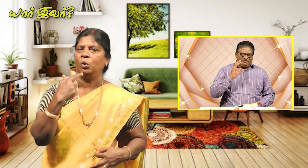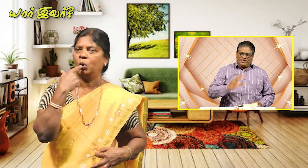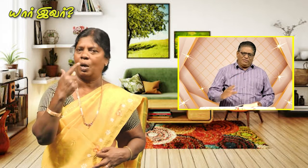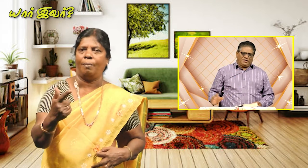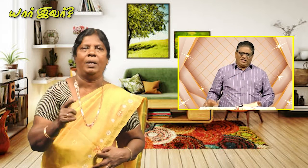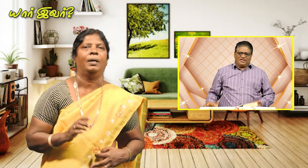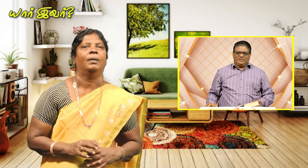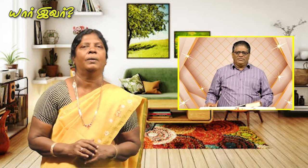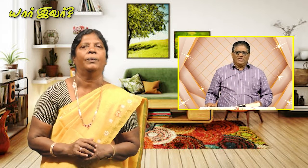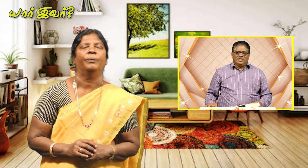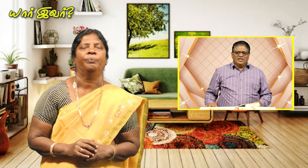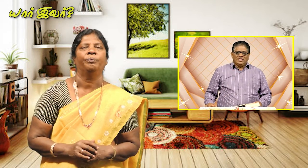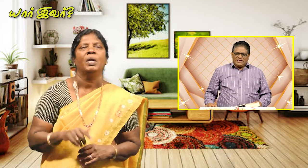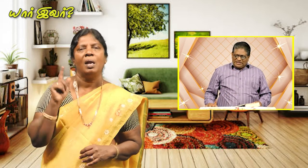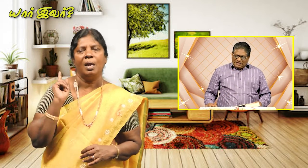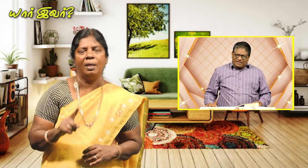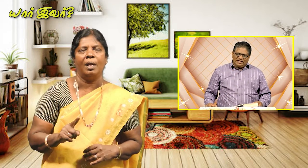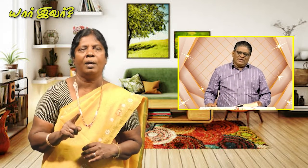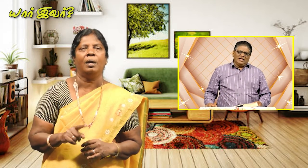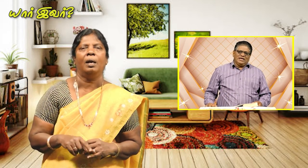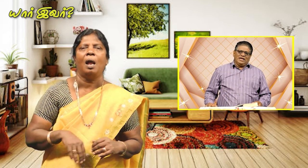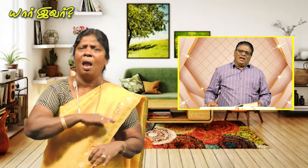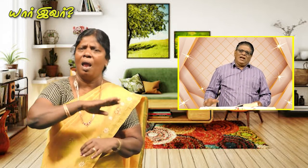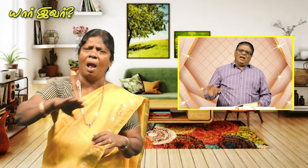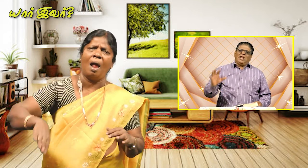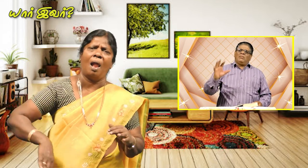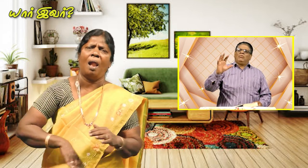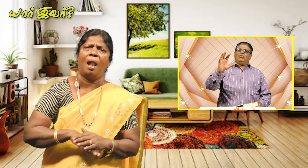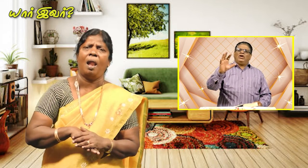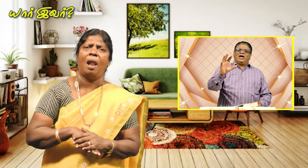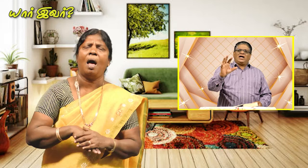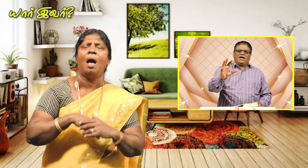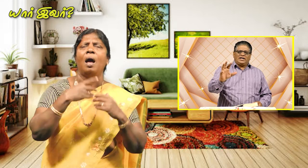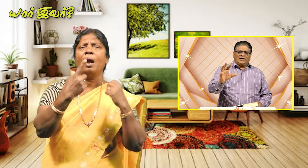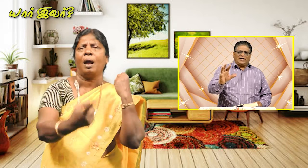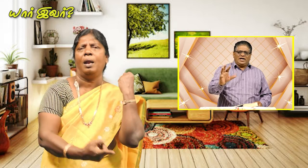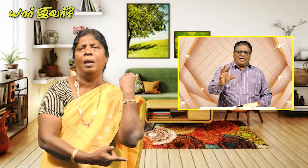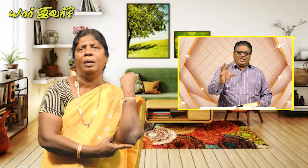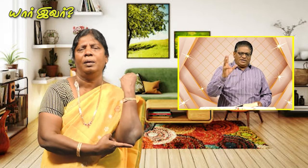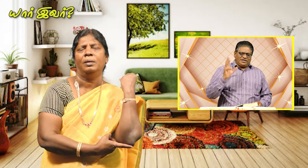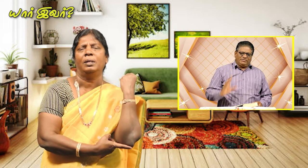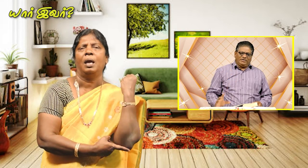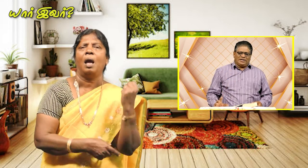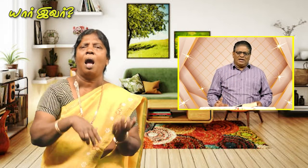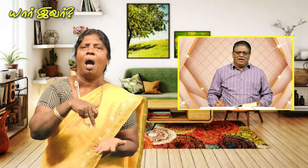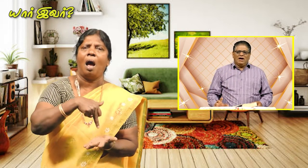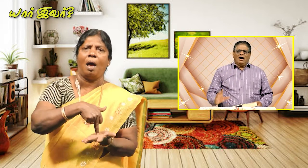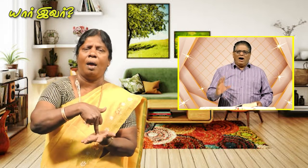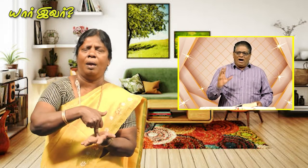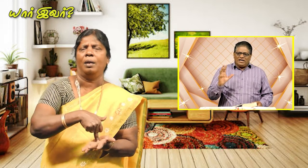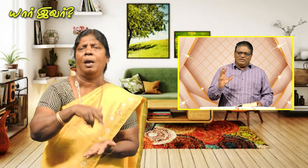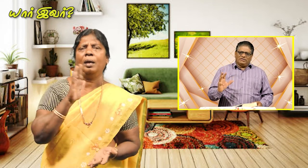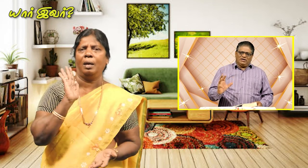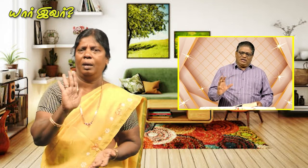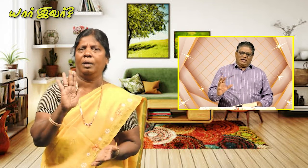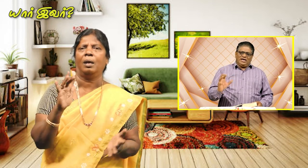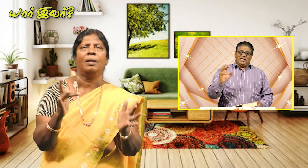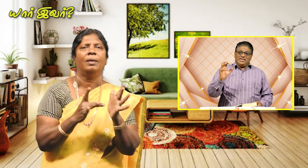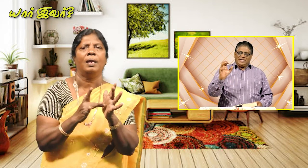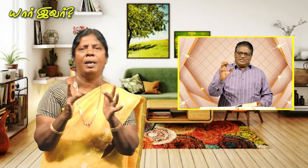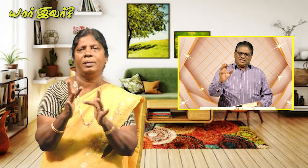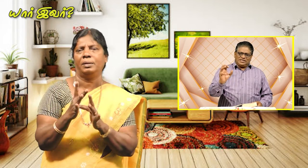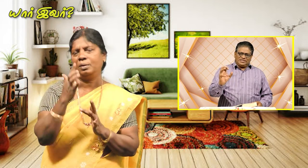அது அறிவிக்கப்படுகிறது. இதற்கு எல்லா மூல காரணராக இருக்கிறவர்